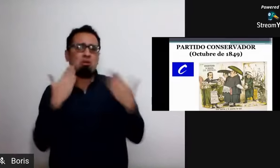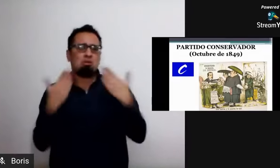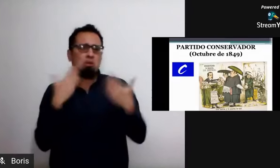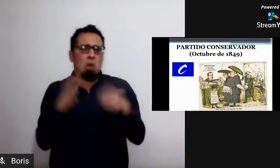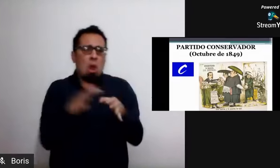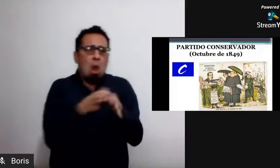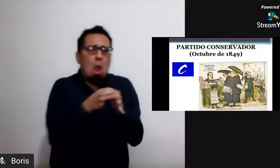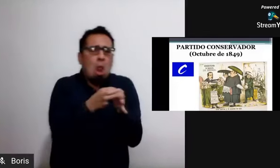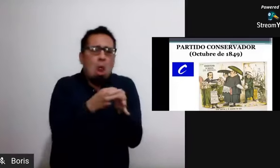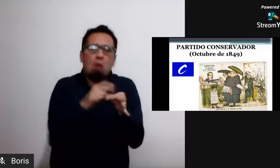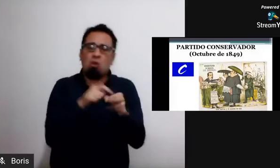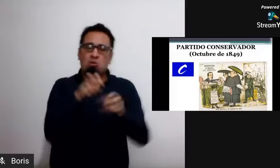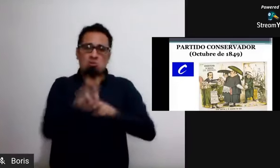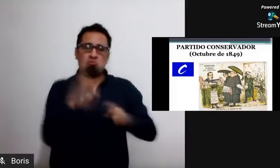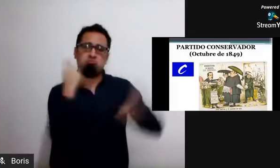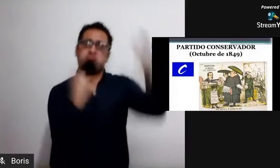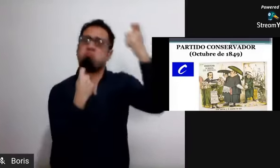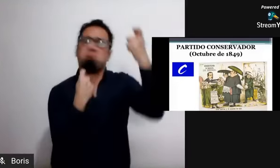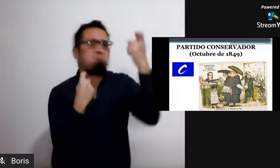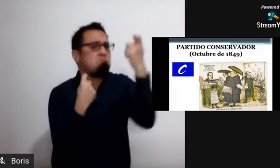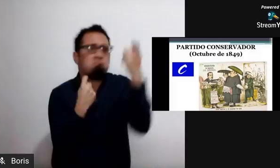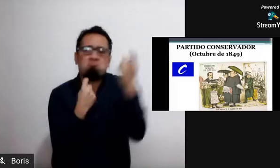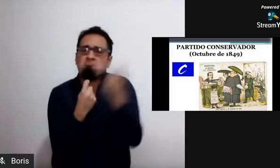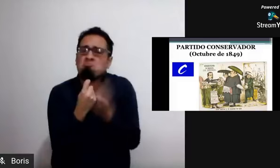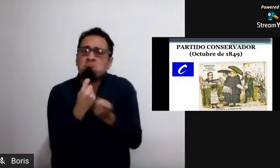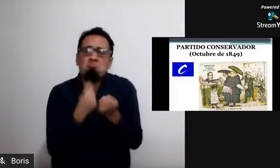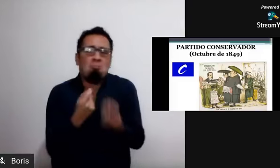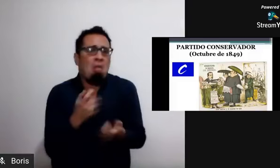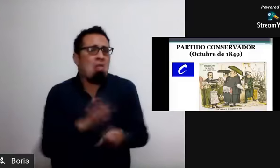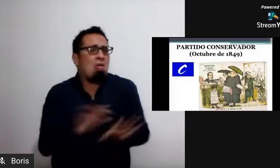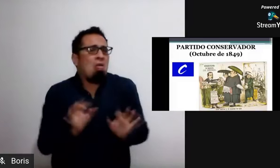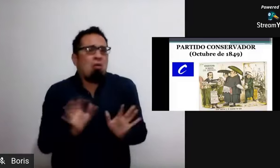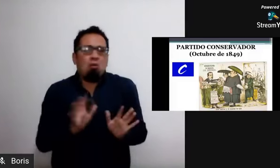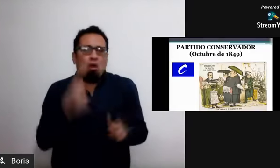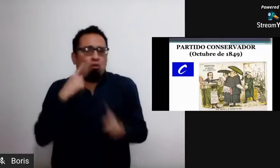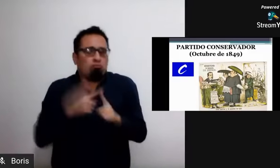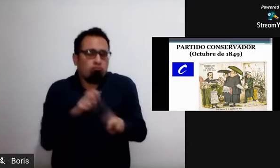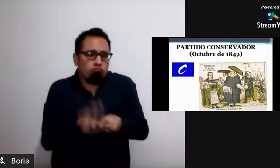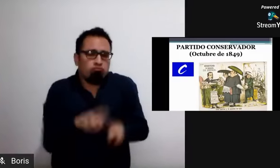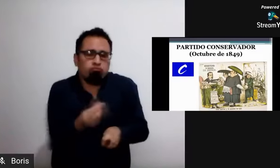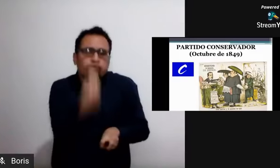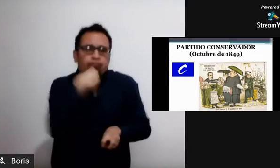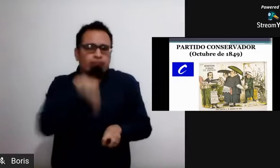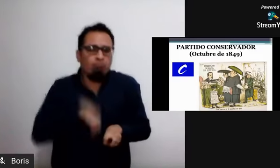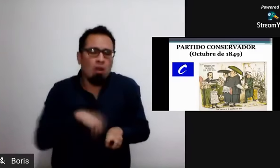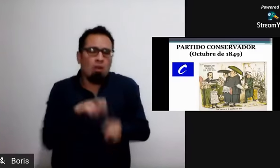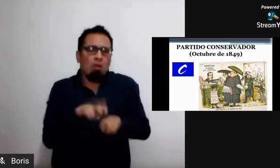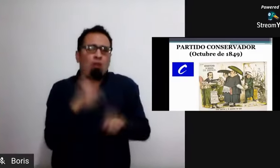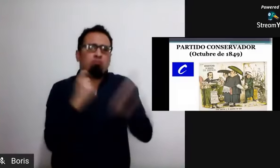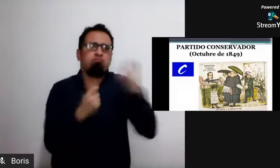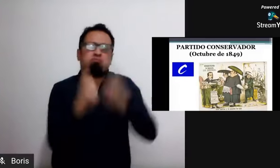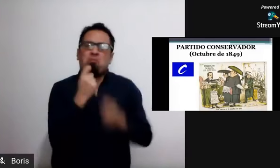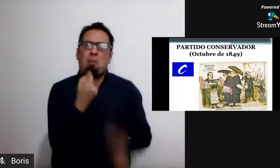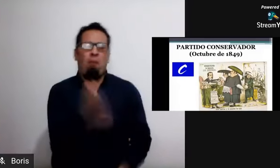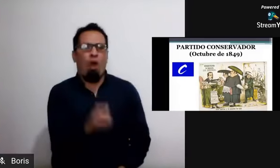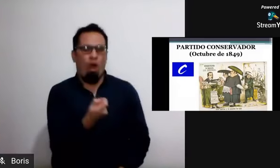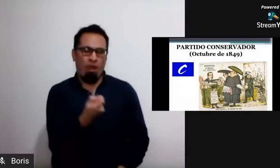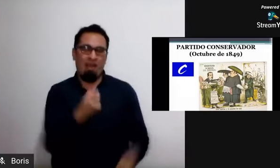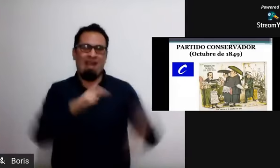la cabeza de estos territorios y repartían para el trabajo los territorios a los campesinos para